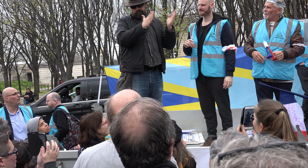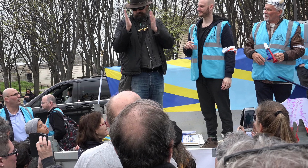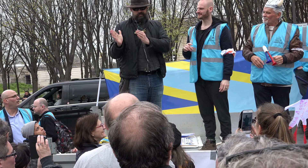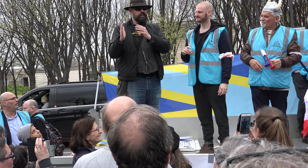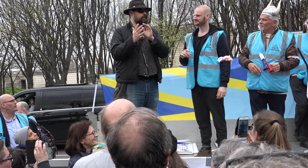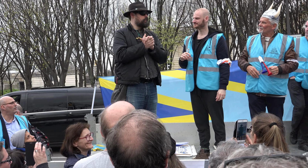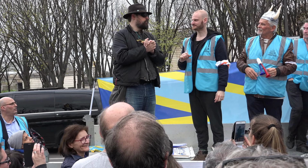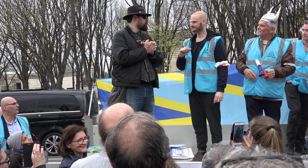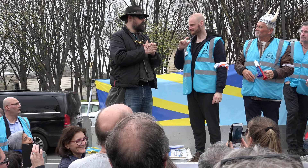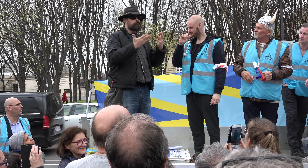Merci à vous.